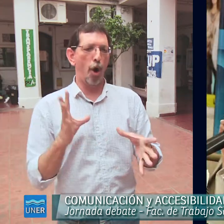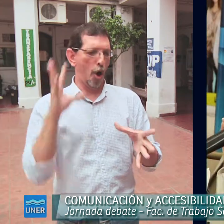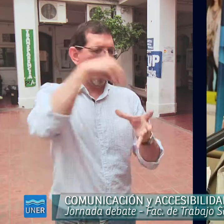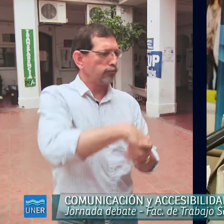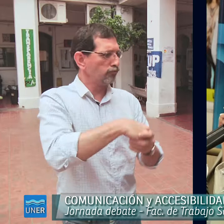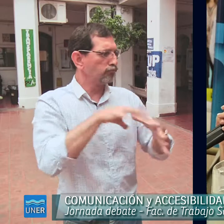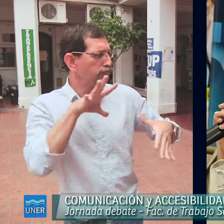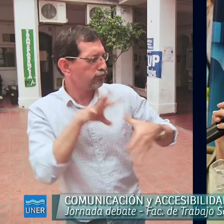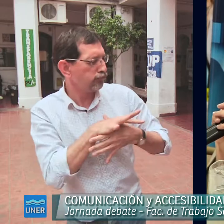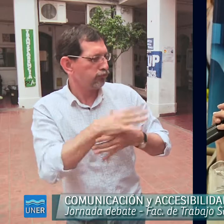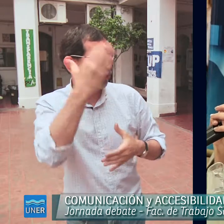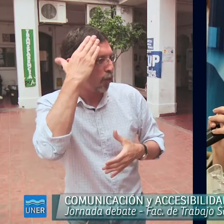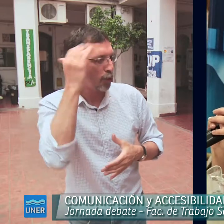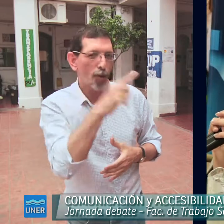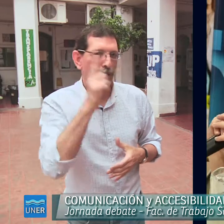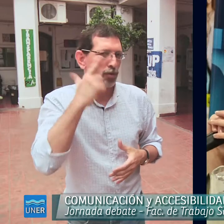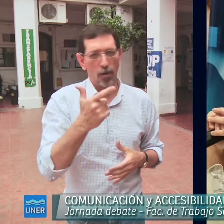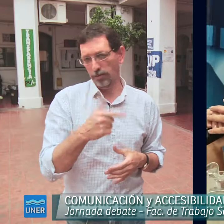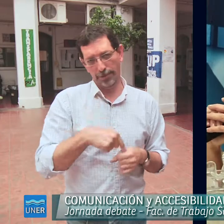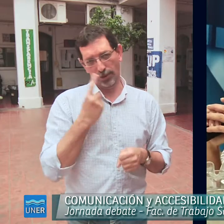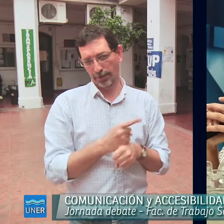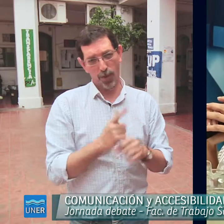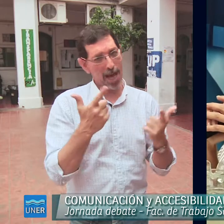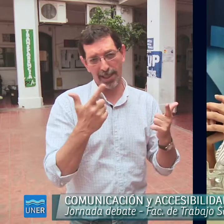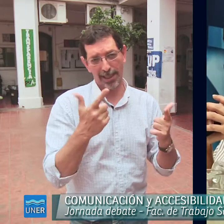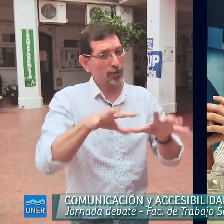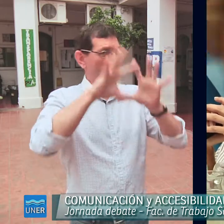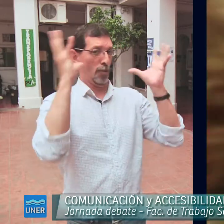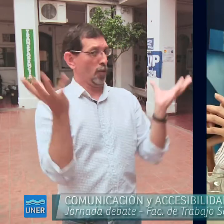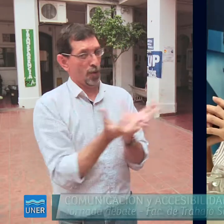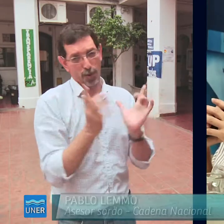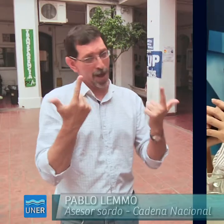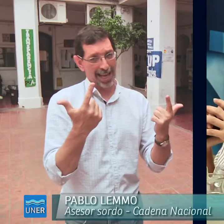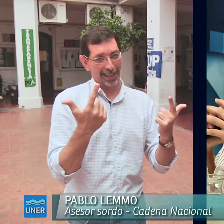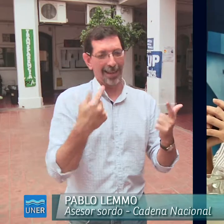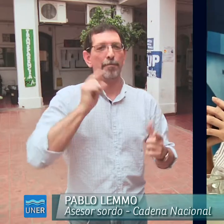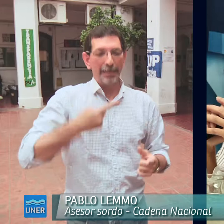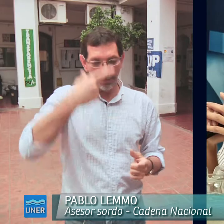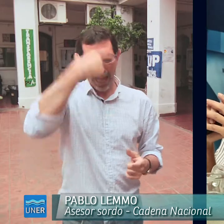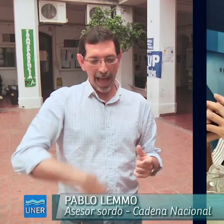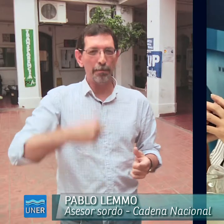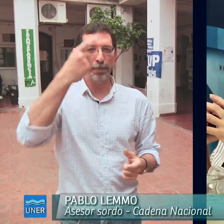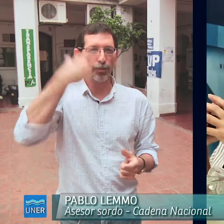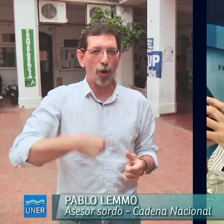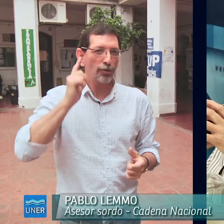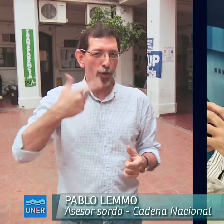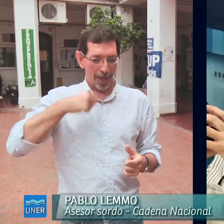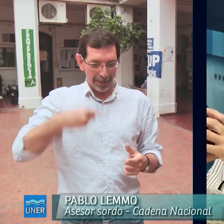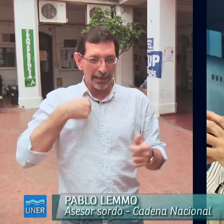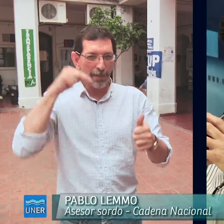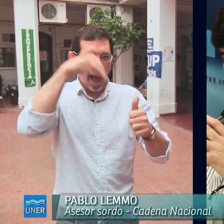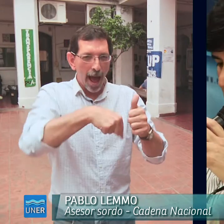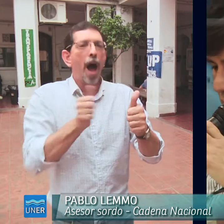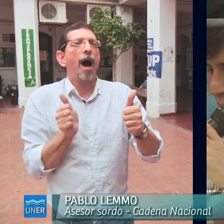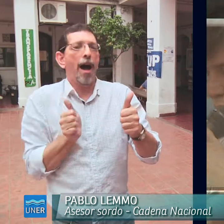puedan llegar a tener un conocimiento pleno, ¿sí? de la comunidad sorda. La persona oyente